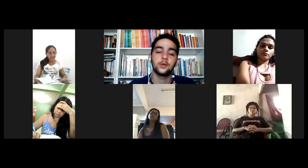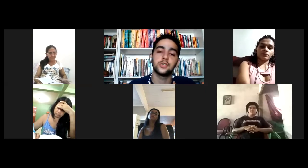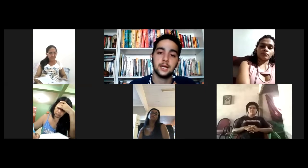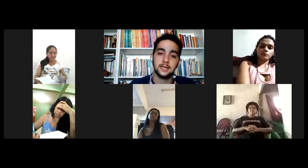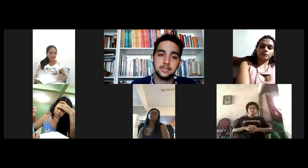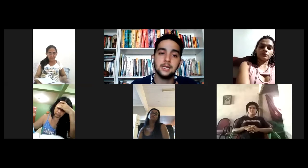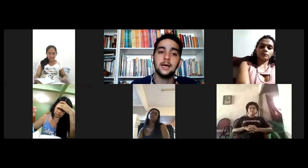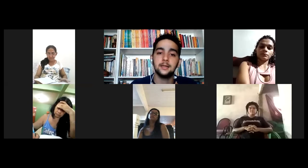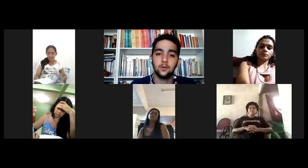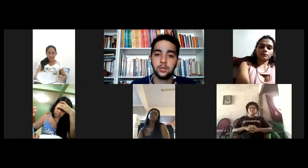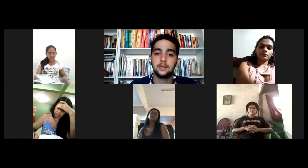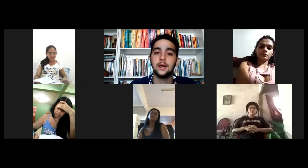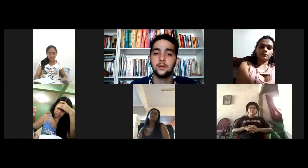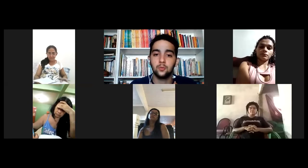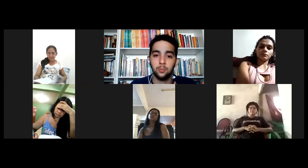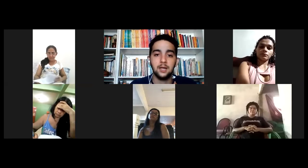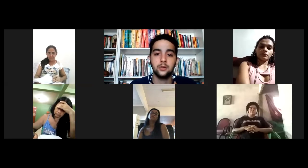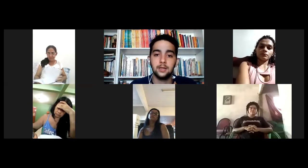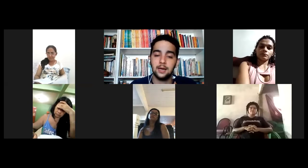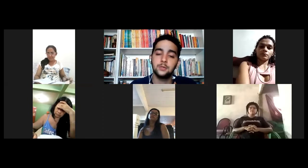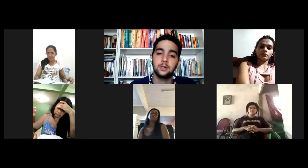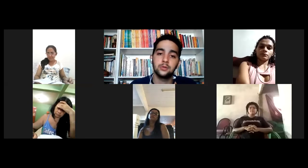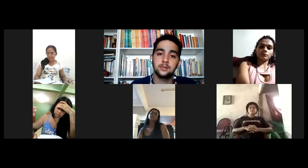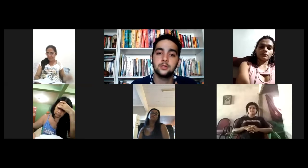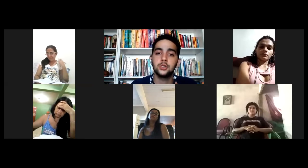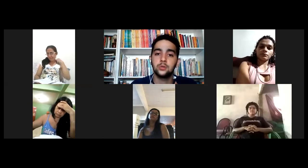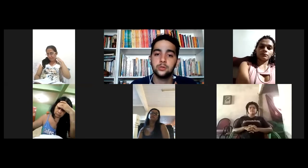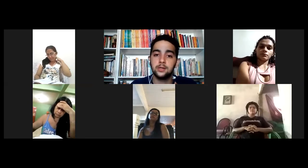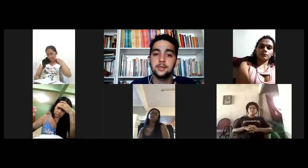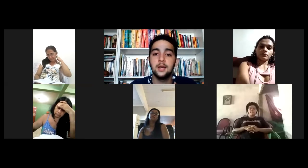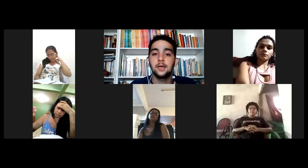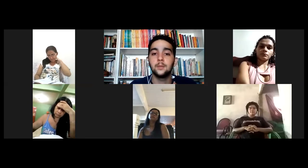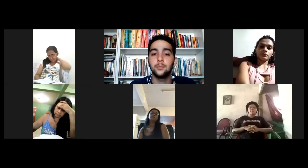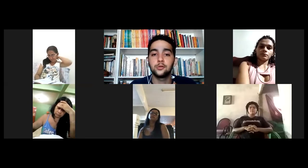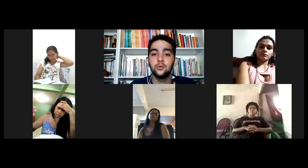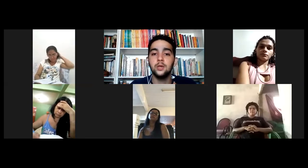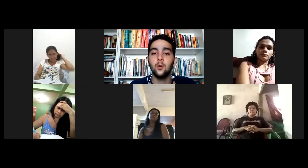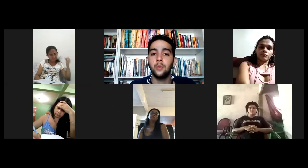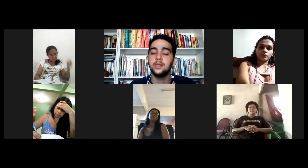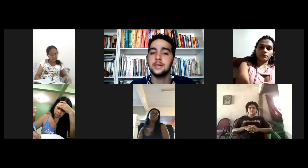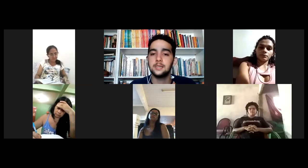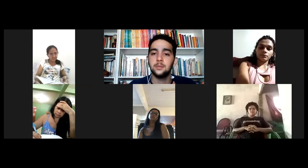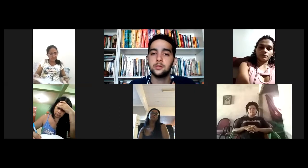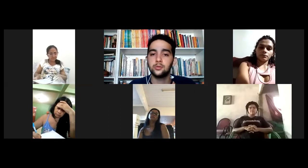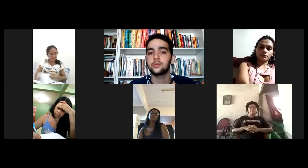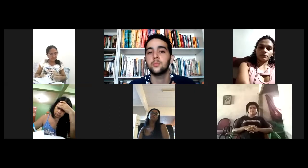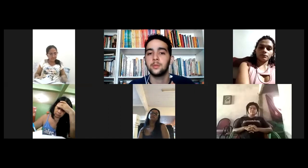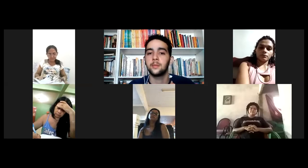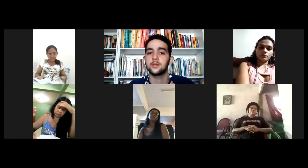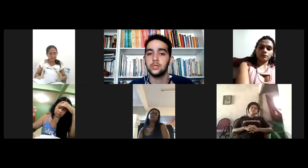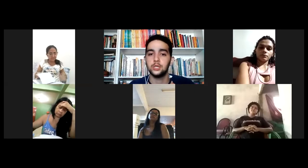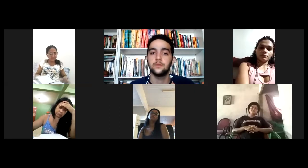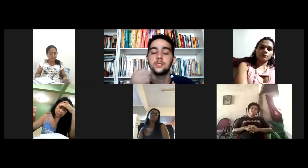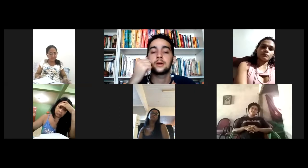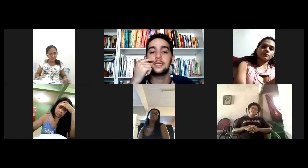oficial, que pode ter carteira assinada, contratado com obrigatoriedade para todas as instituições que possuem ou podem receber pessoas com